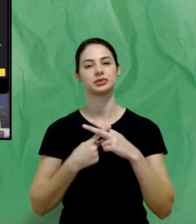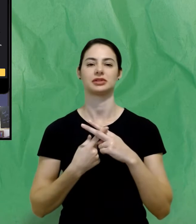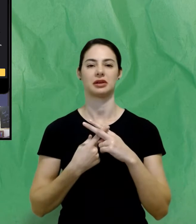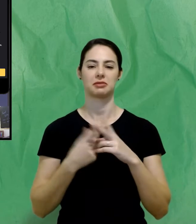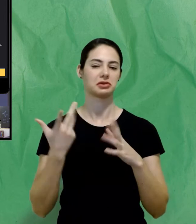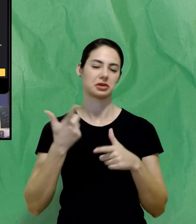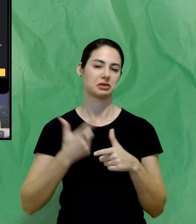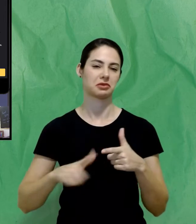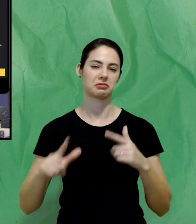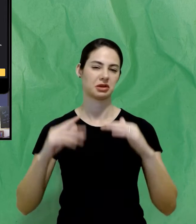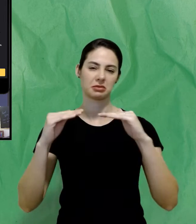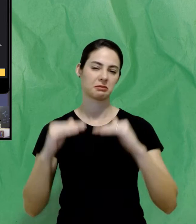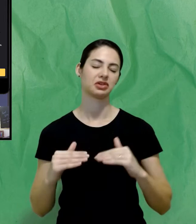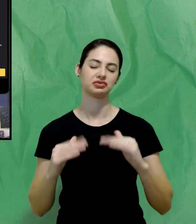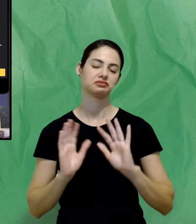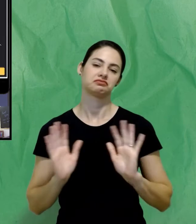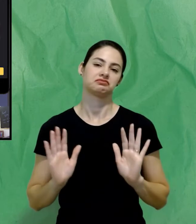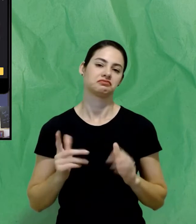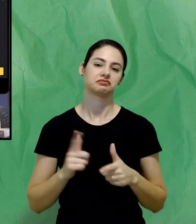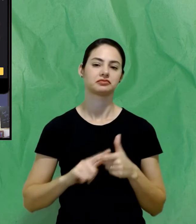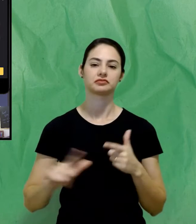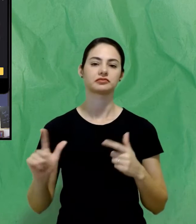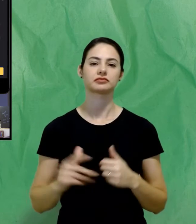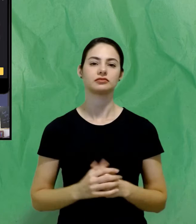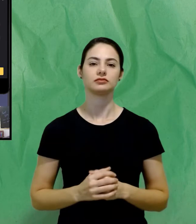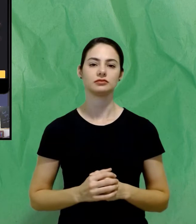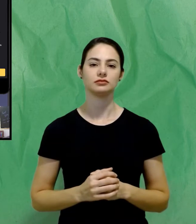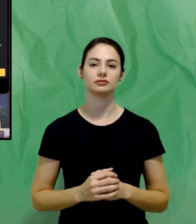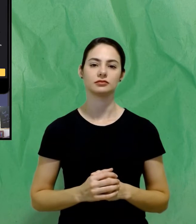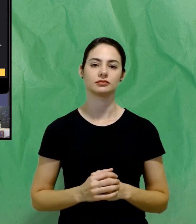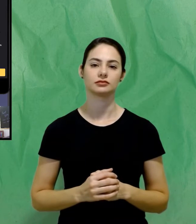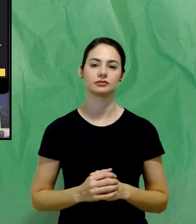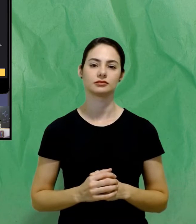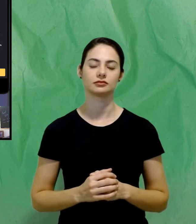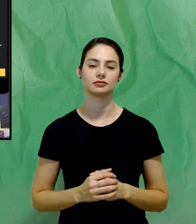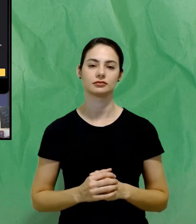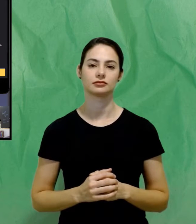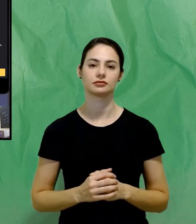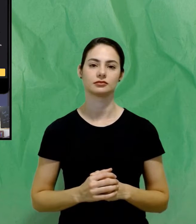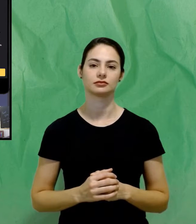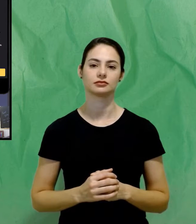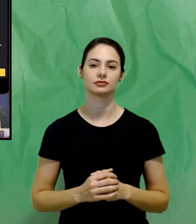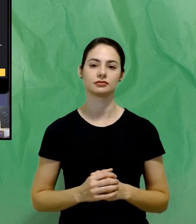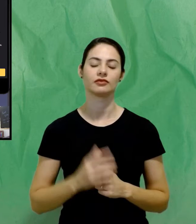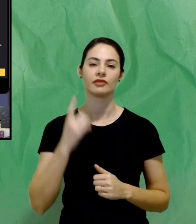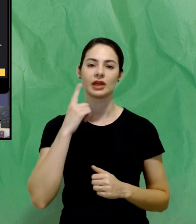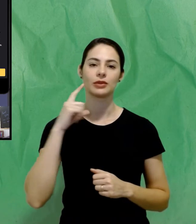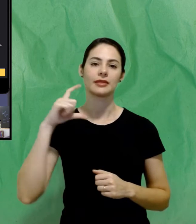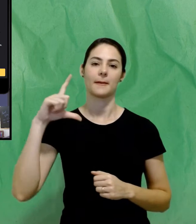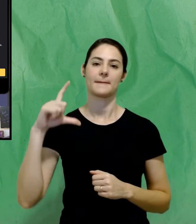ele ficar aqui embaixo. Mas olha só, vamos ver o tamanho desse aqui. Esse aqui tá com... é